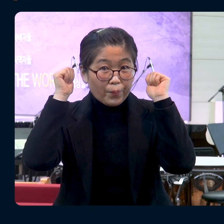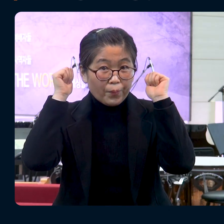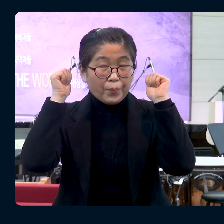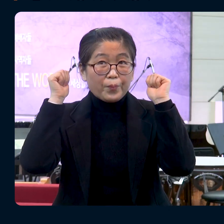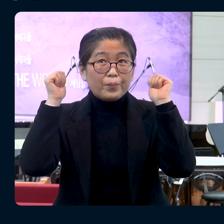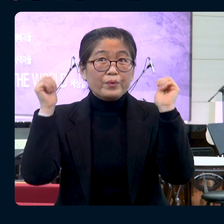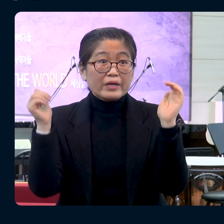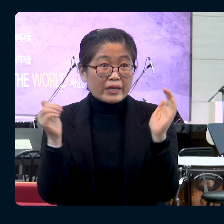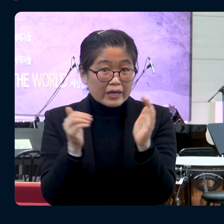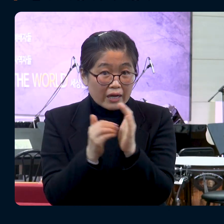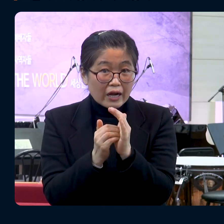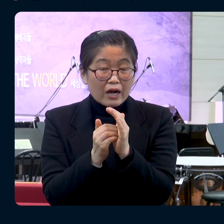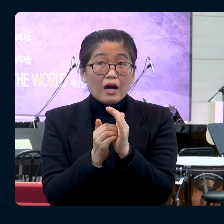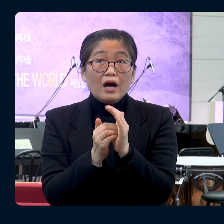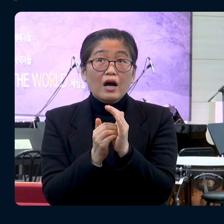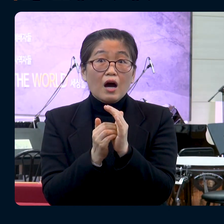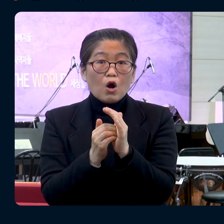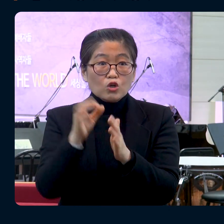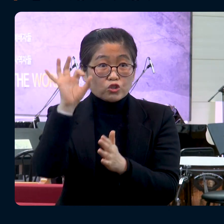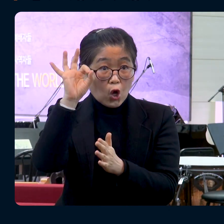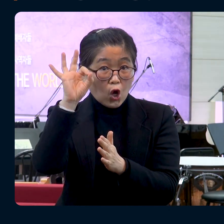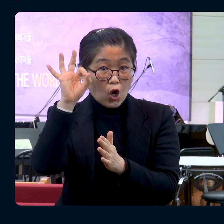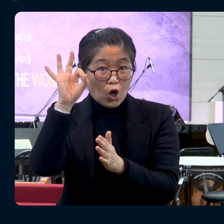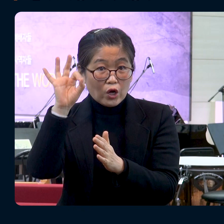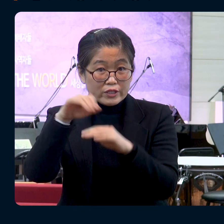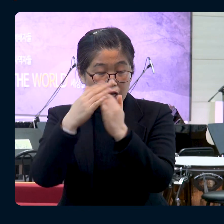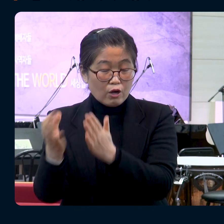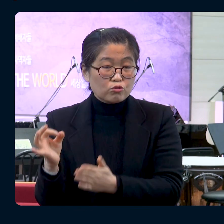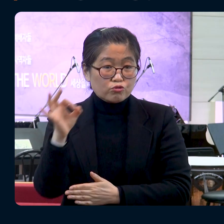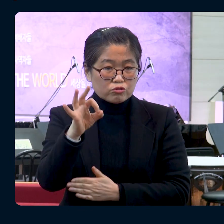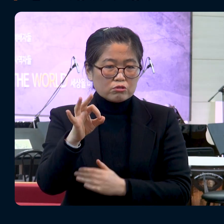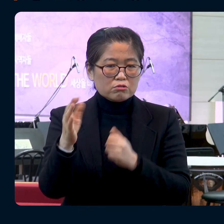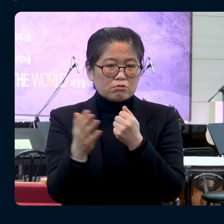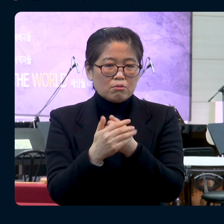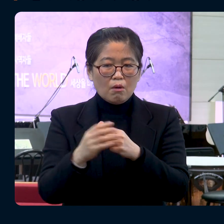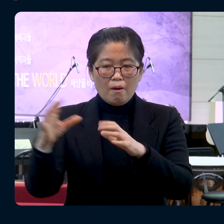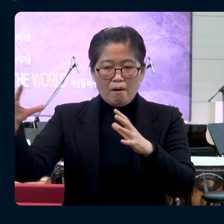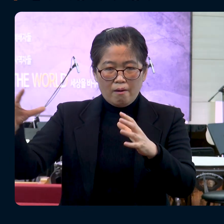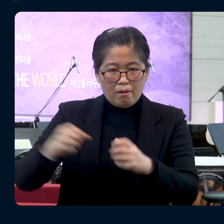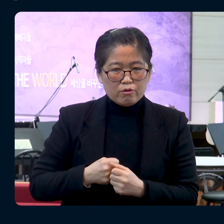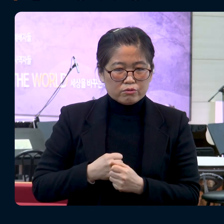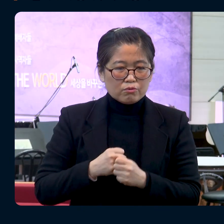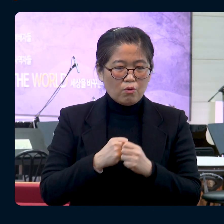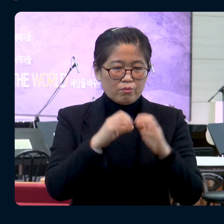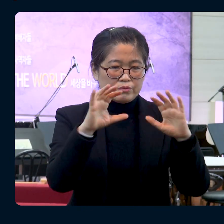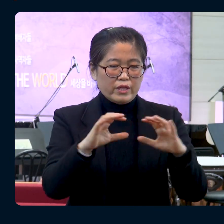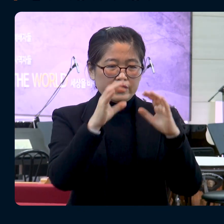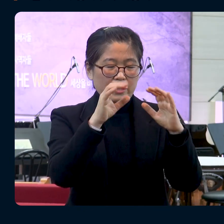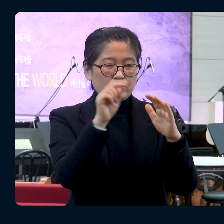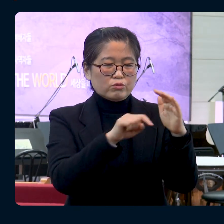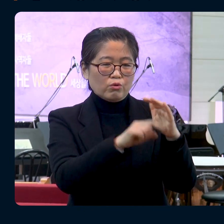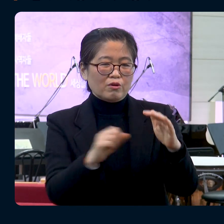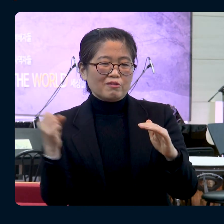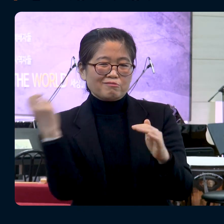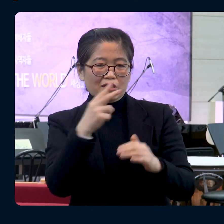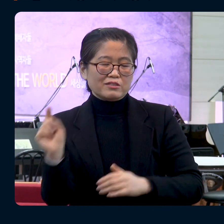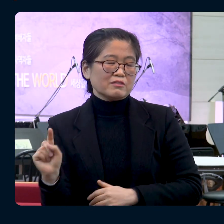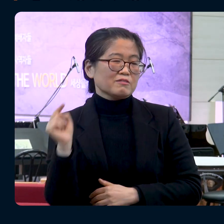그래가지고는 졸업한 다음에 우리가 이제 사역지로 가는 교통비까지 줬는데 그것까지 받아가지고는 그냥 세상으로 튀어버린 거예요.